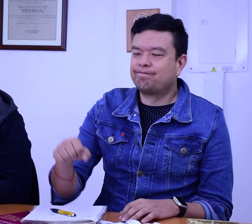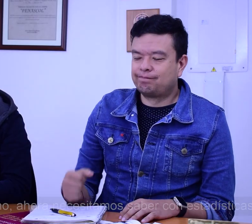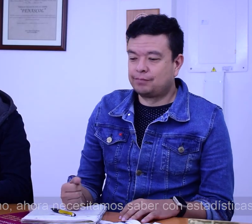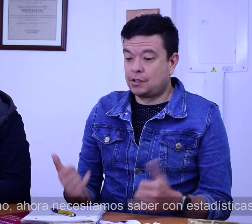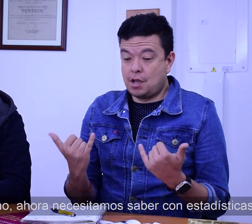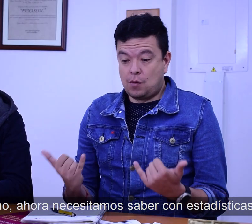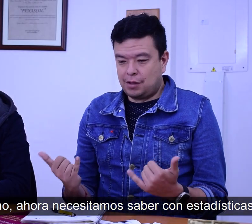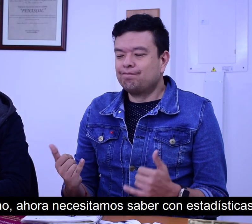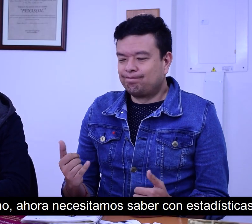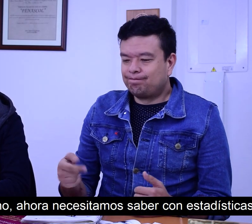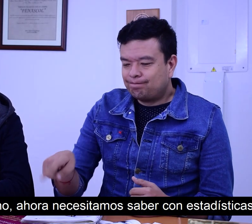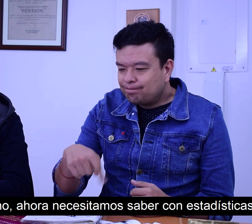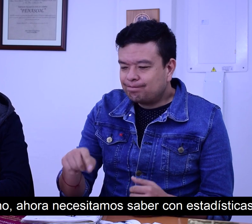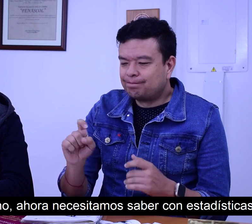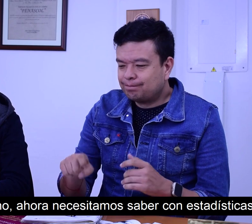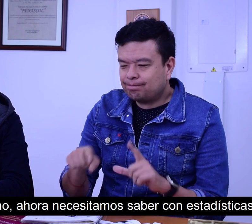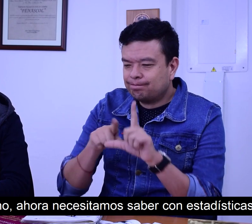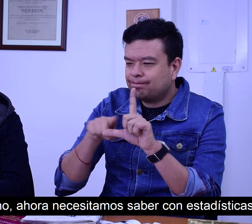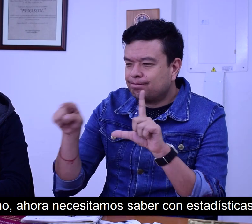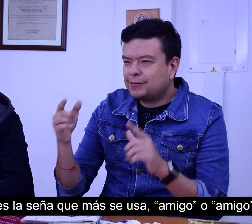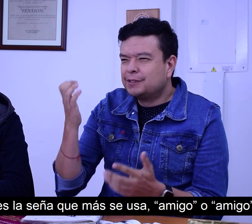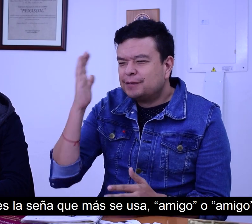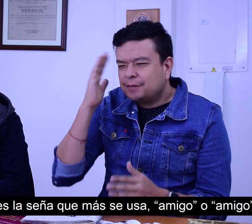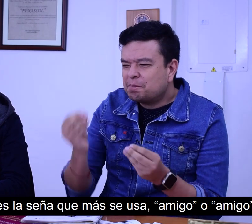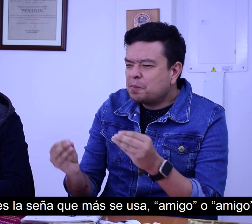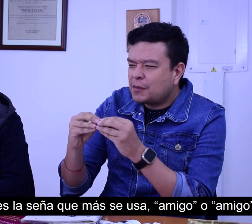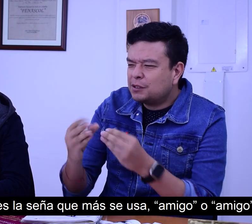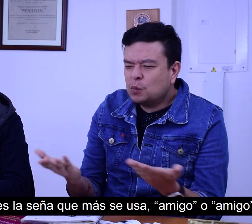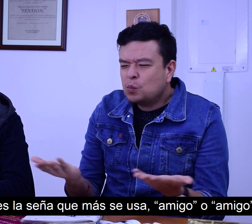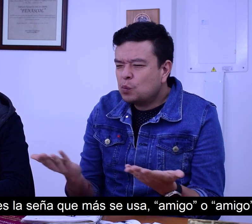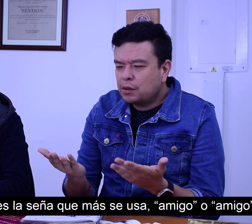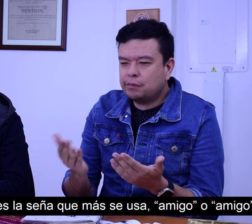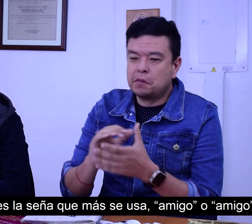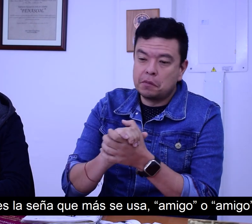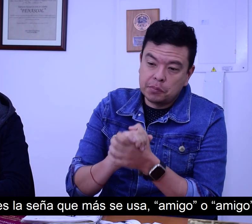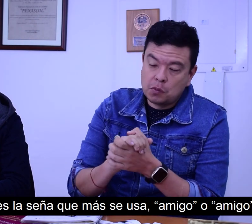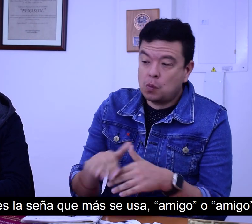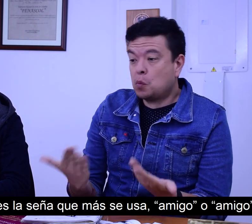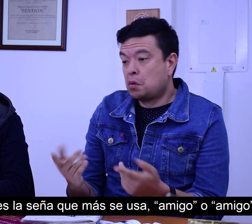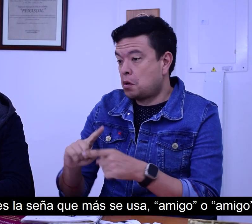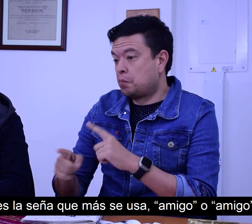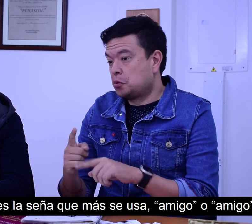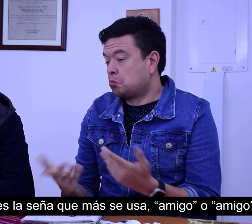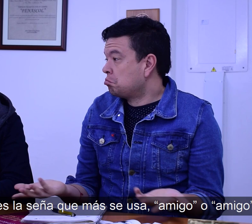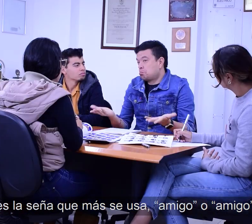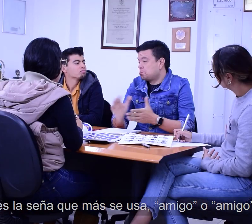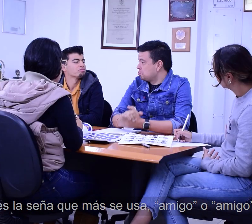Bueno, ahora necesitamos saber con estadísticas cuál es seña que más se usa Amigo o amigo